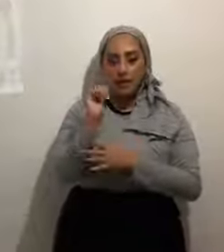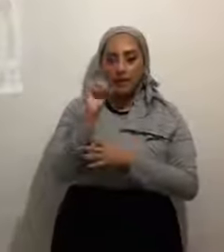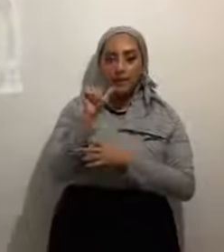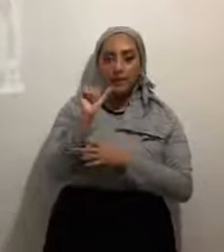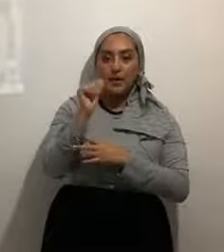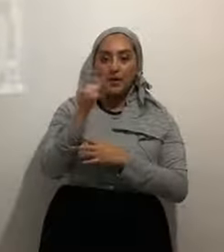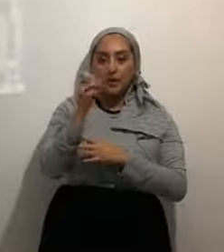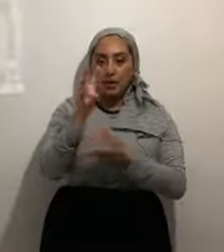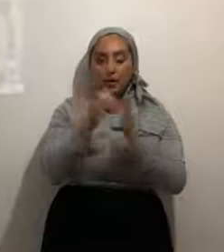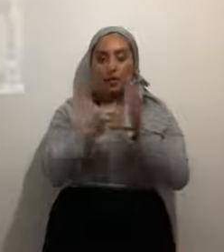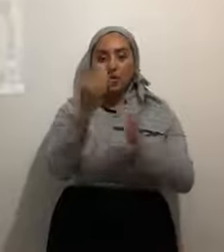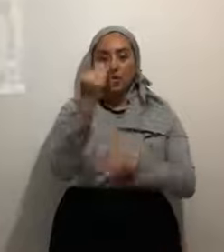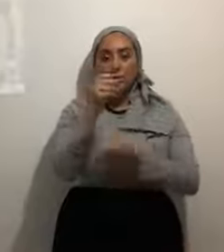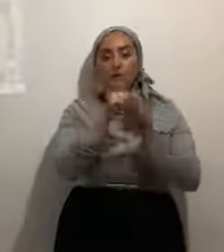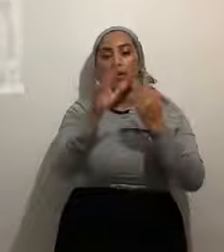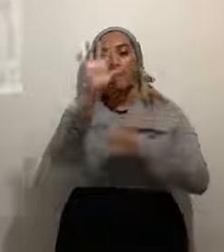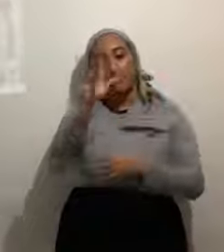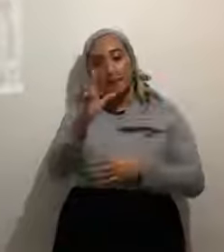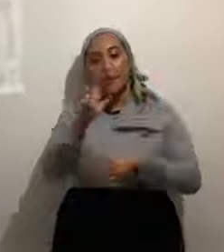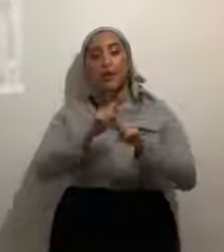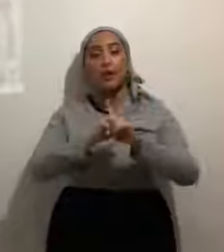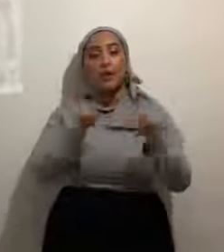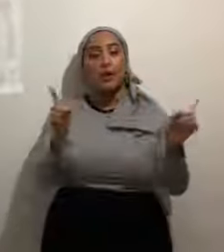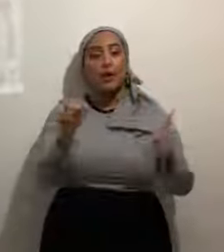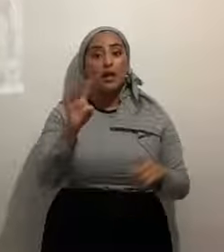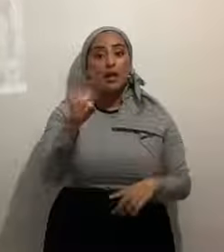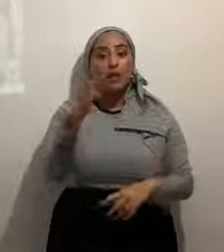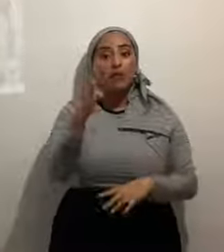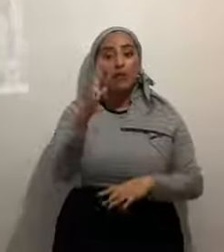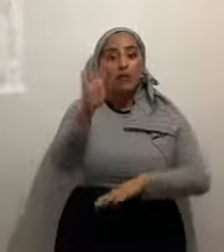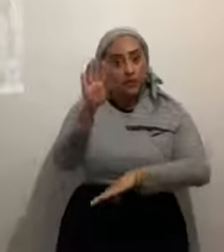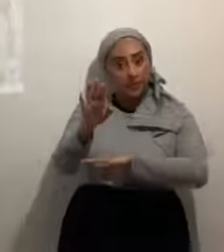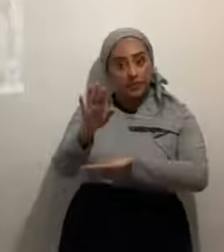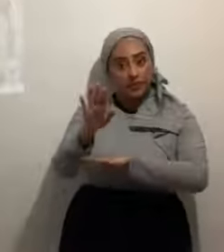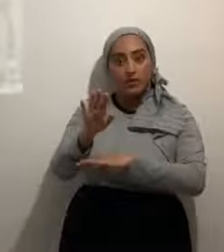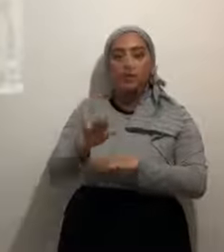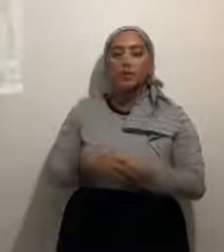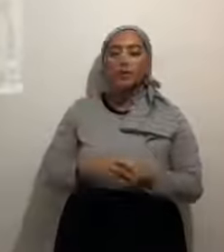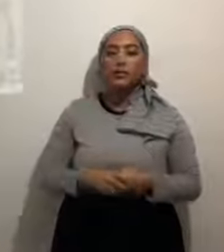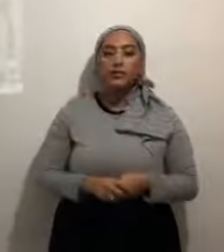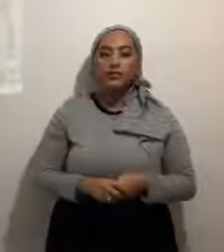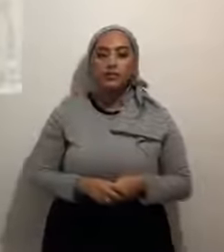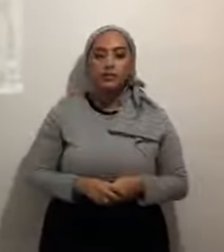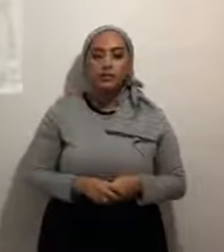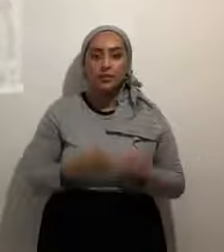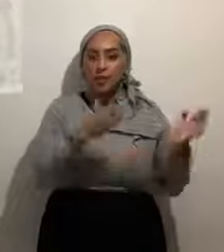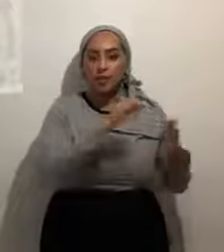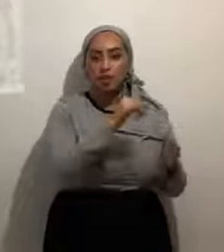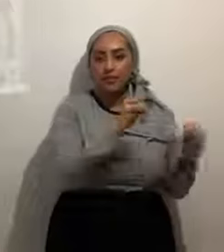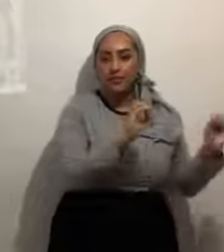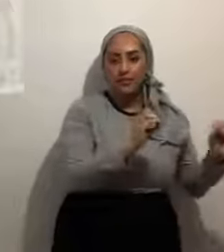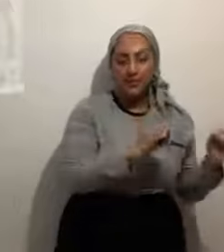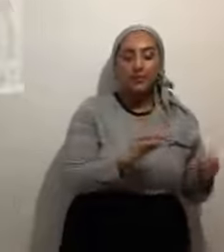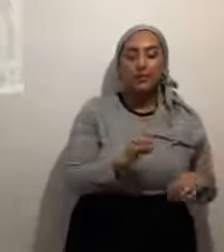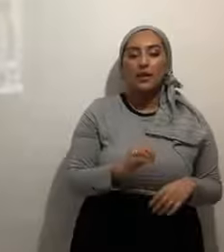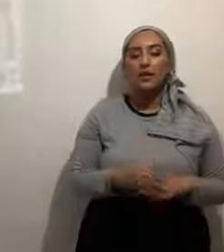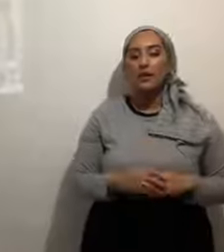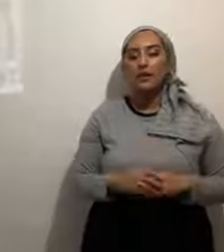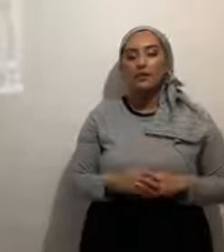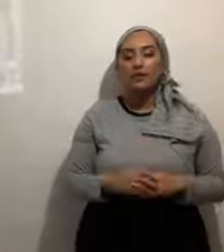verso 25. Mas a la cuarta vigilia, cosa que no dice Juan, ¿se dan cuenta? Mas a la cuarta vigilia, ahorita voy a explicar